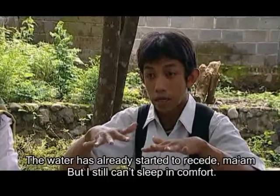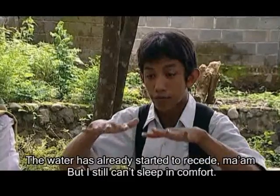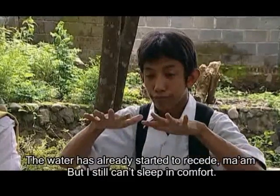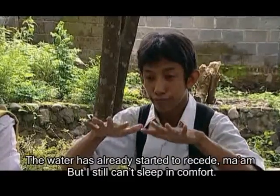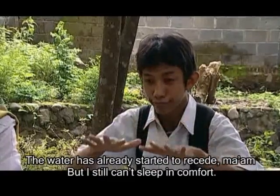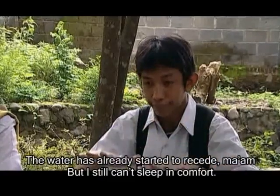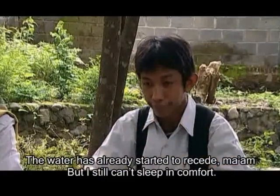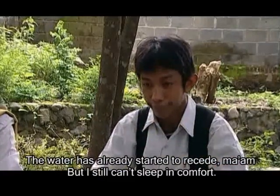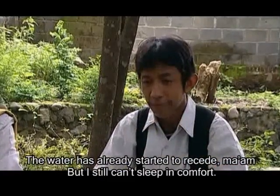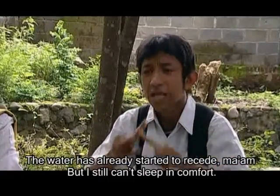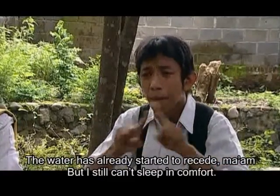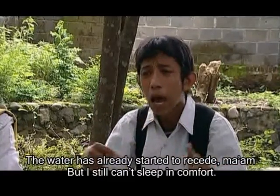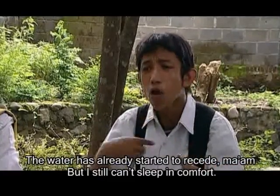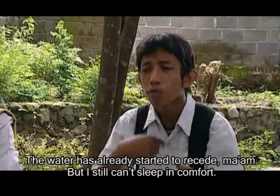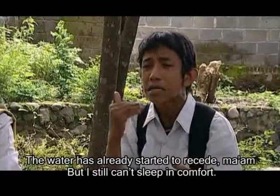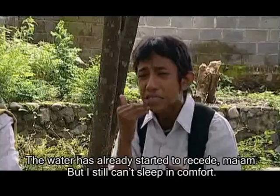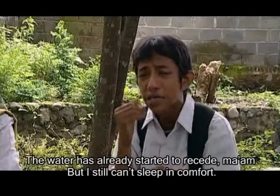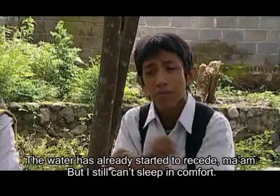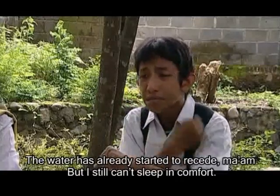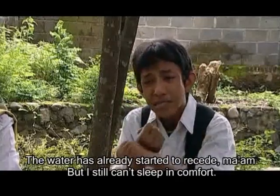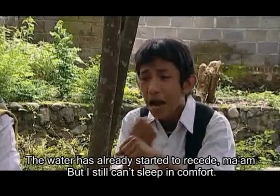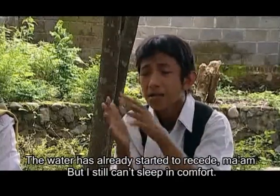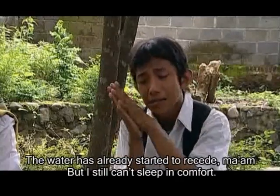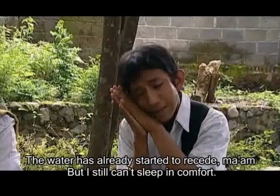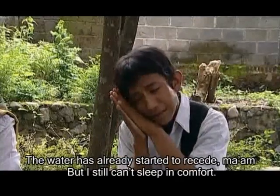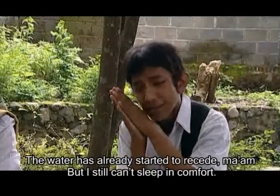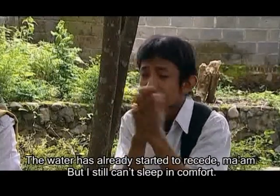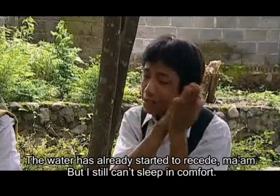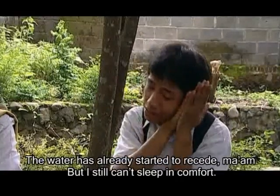sudah mulai surut, Bu. Tapi saya masih tidak bisa tidur dengan tenang.